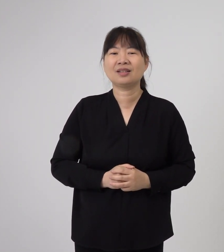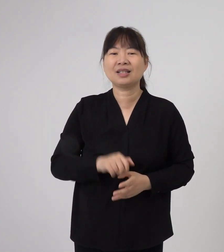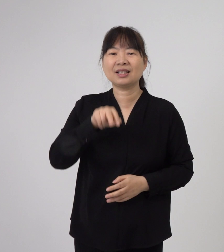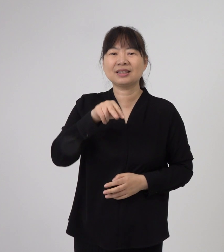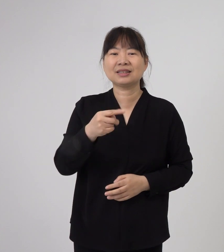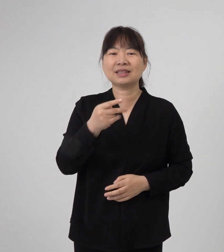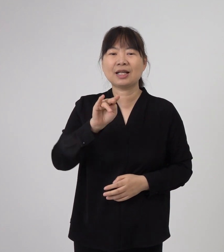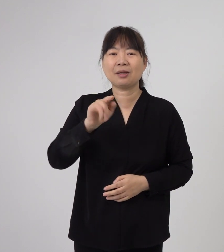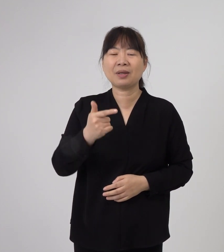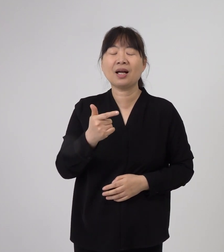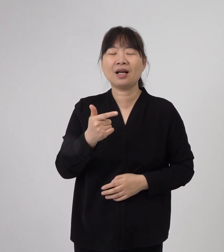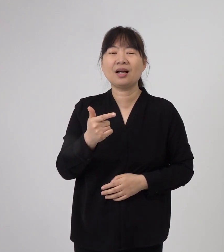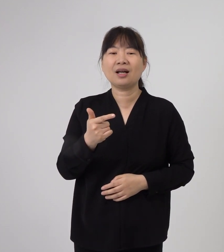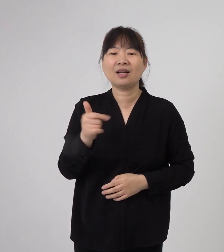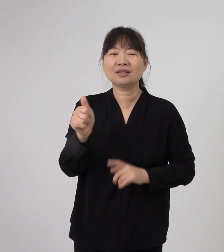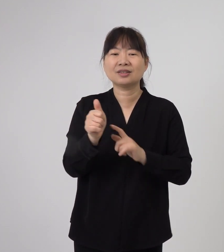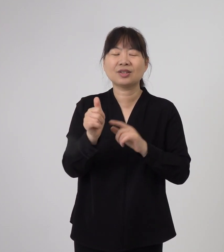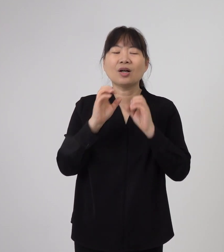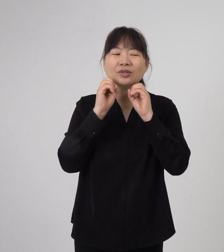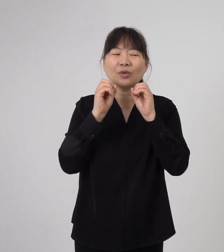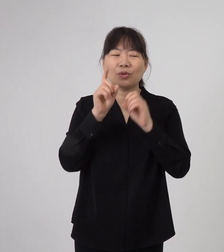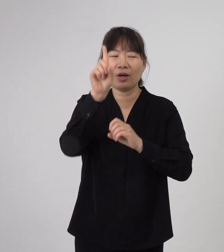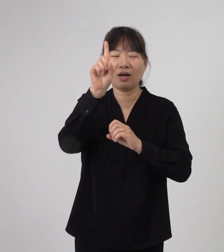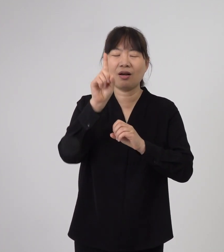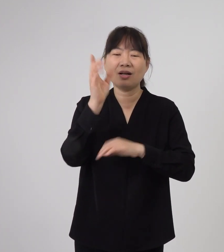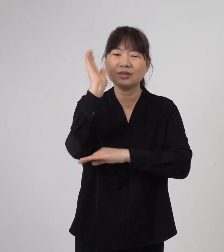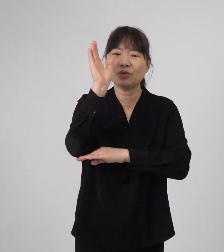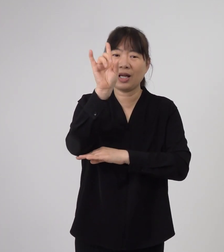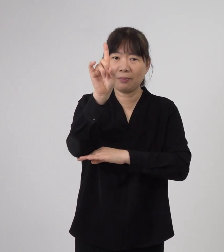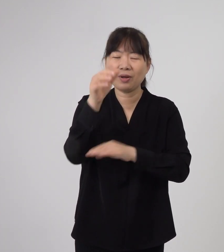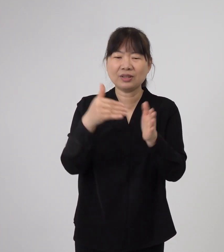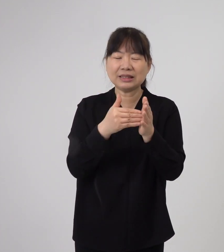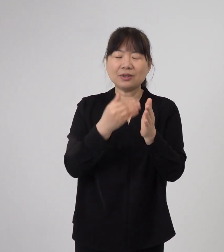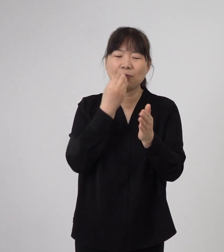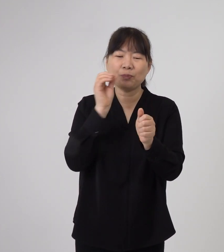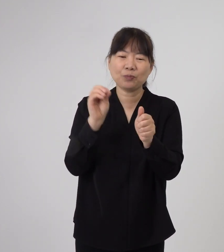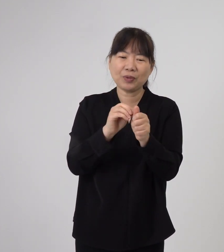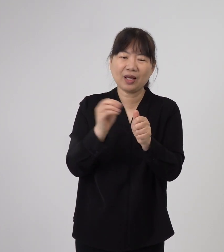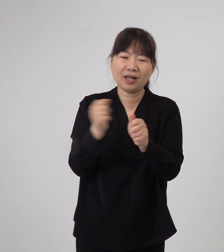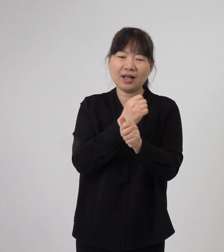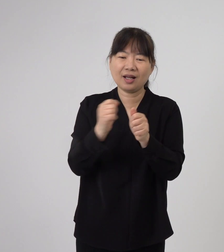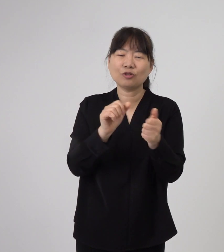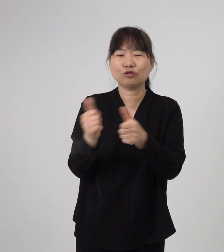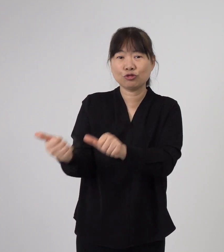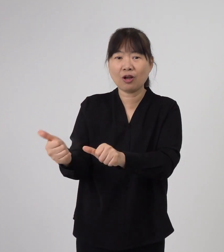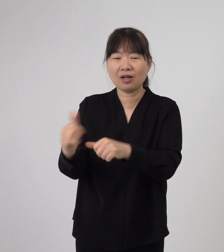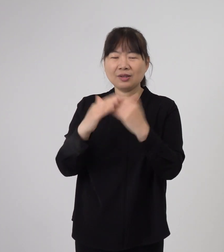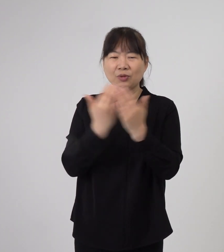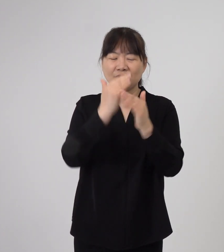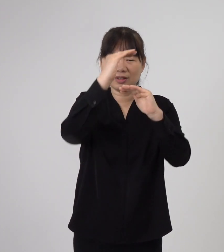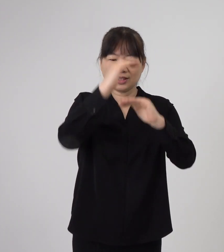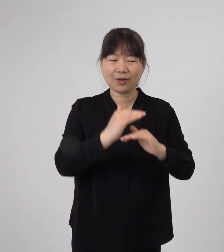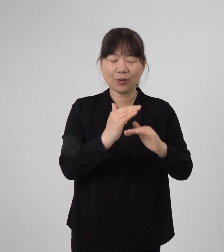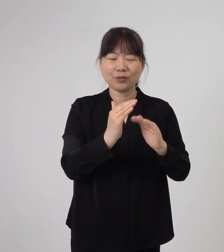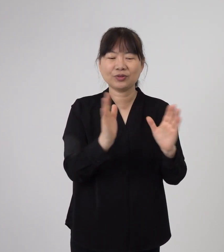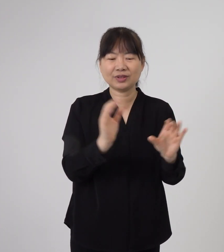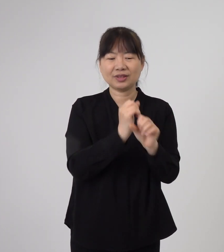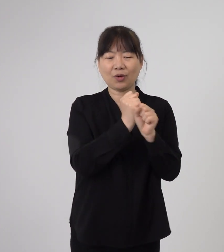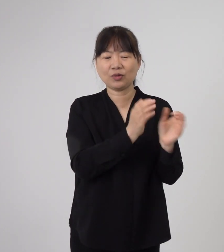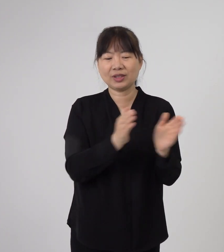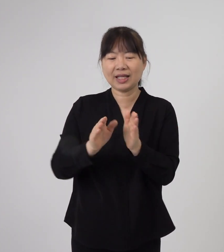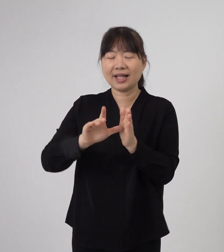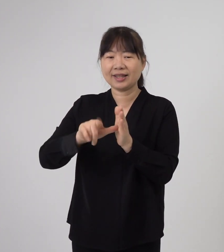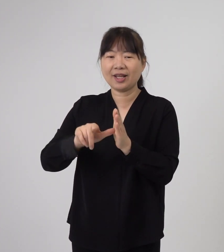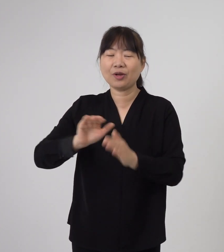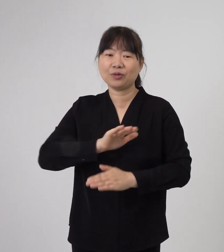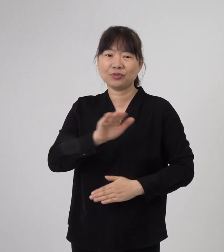스데반 같은 경우는 딱 설교 한 편 하고 죽어요. 돌 맞아서. 결국 이 모든 것들을 정리하면 이렇게 정리할 수가 있어요.